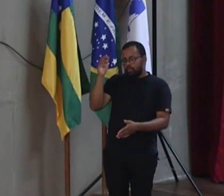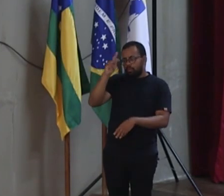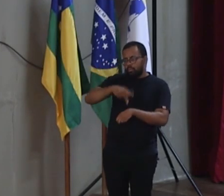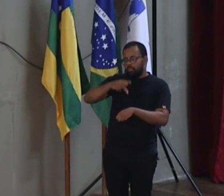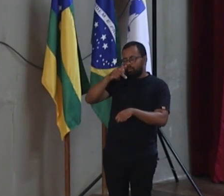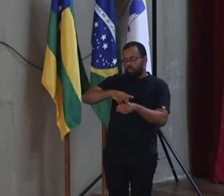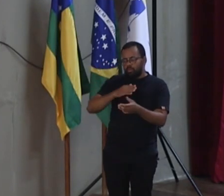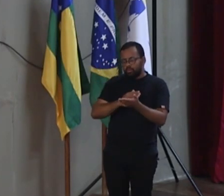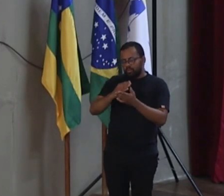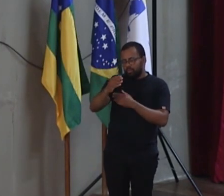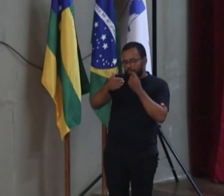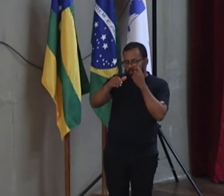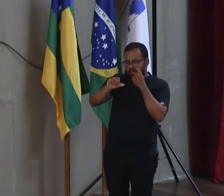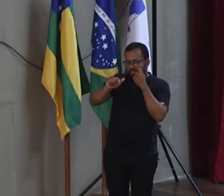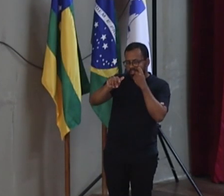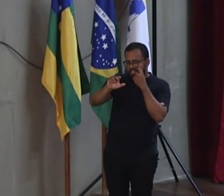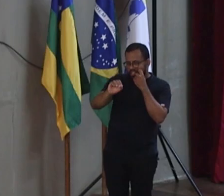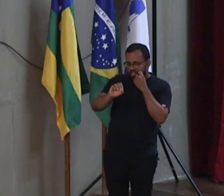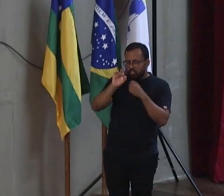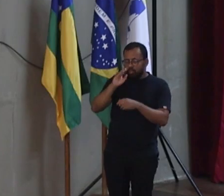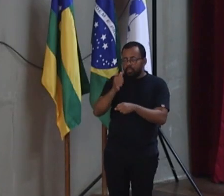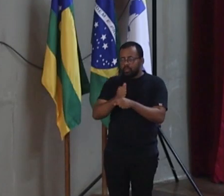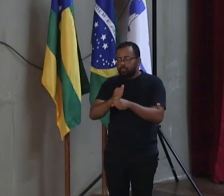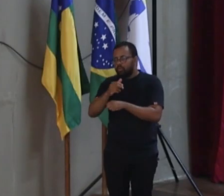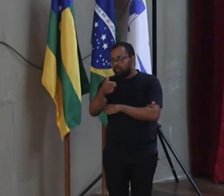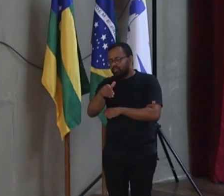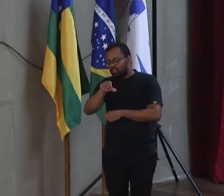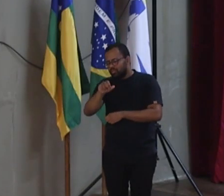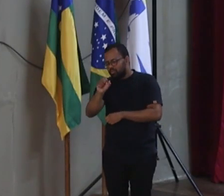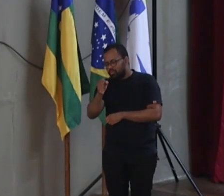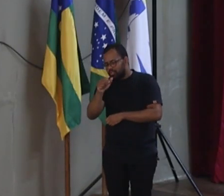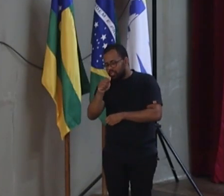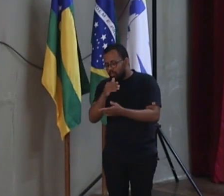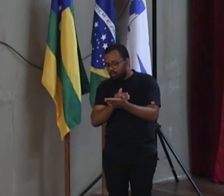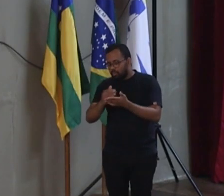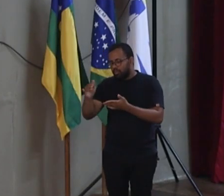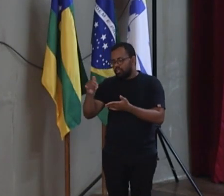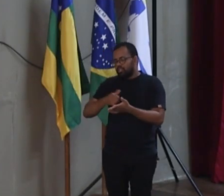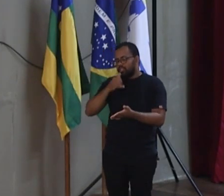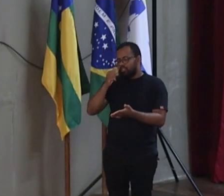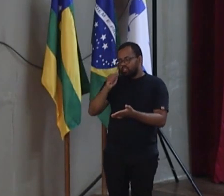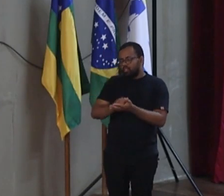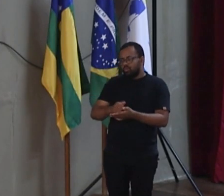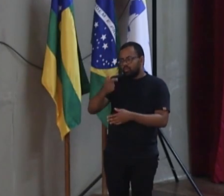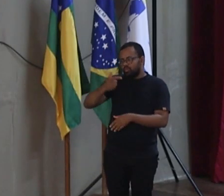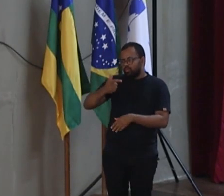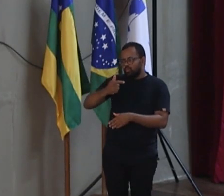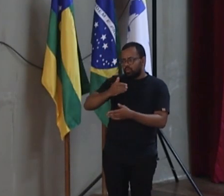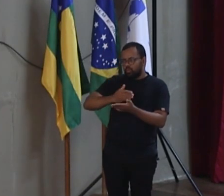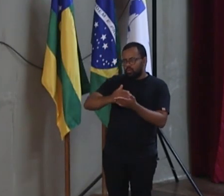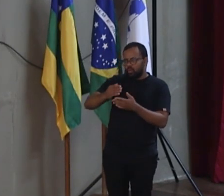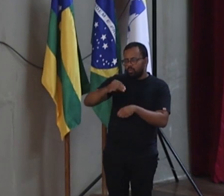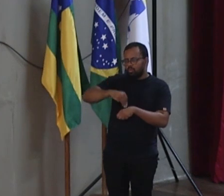programa data do início dos anos 70, só em 1987 é que começa o segundo programa, e ele só